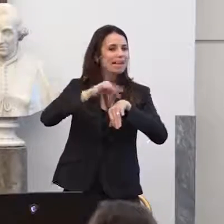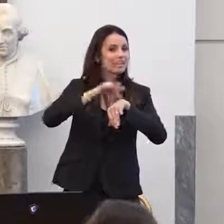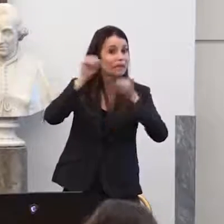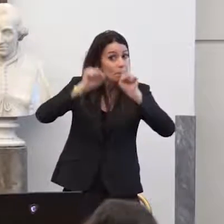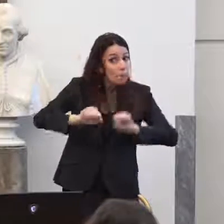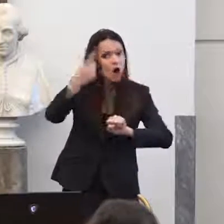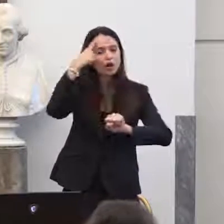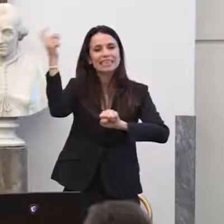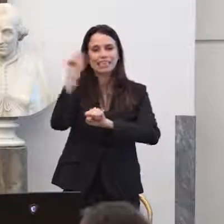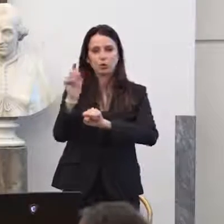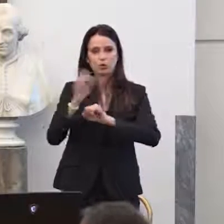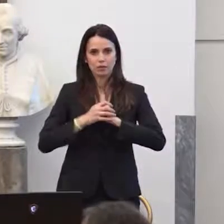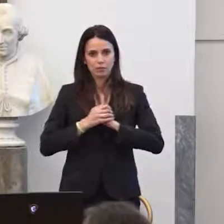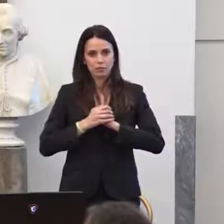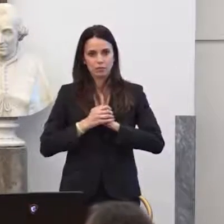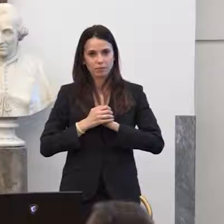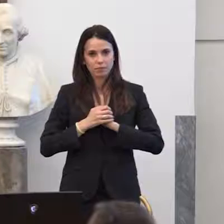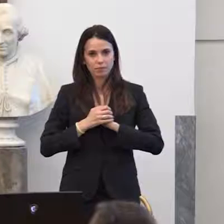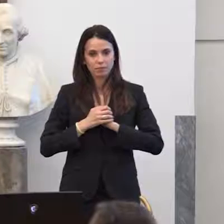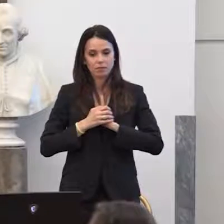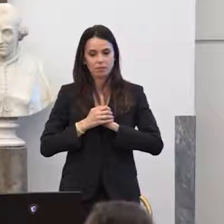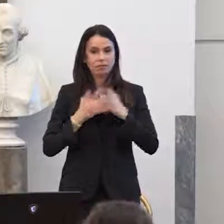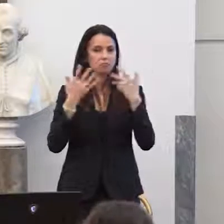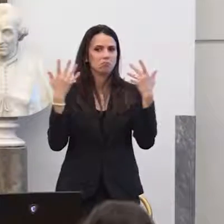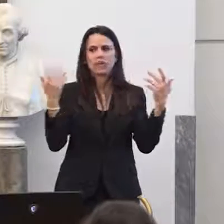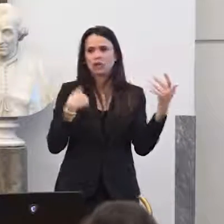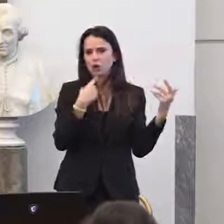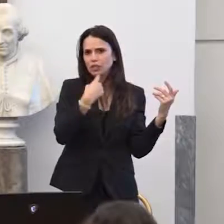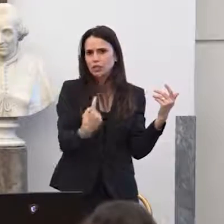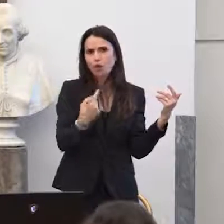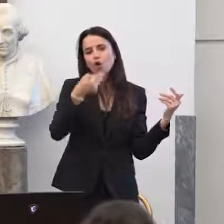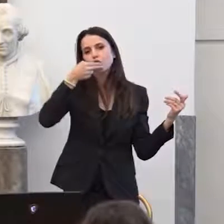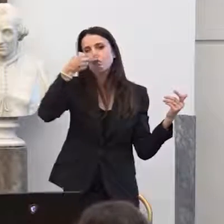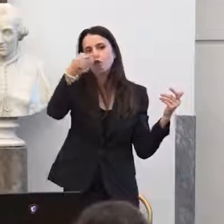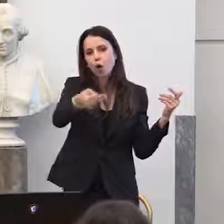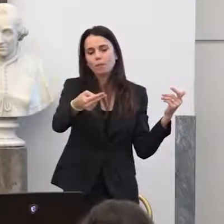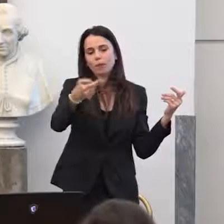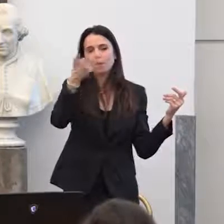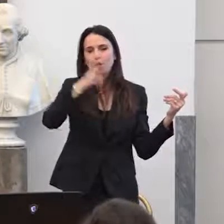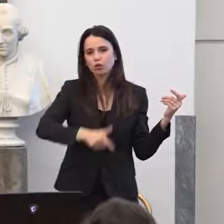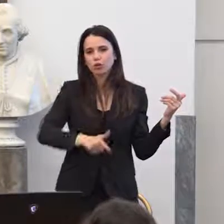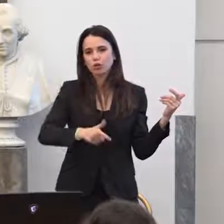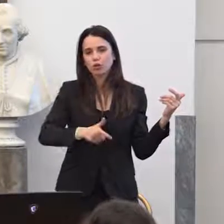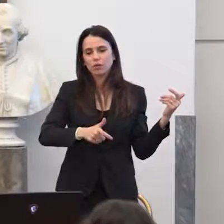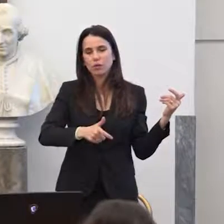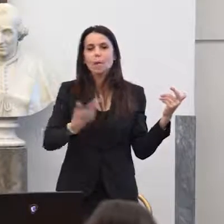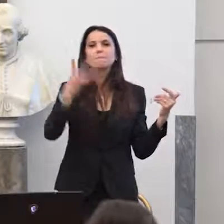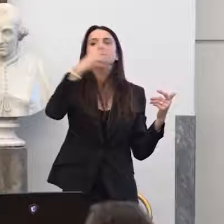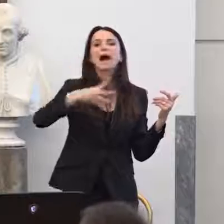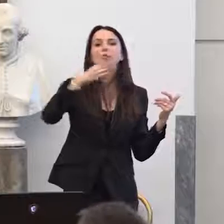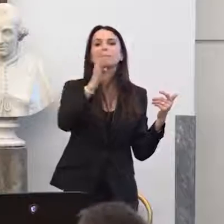un ictus gravissimo, piuttosto che quei 3 pazienti, cito un nome perché è diventato ovviamente nota la cronica, Manuel